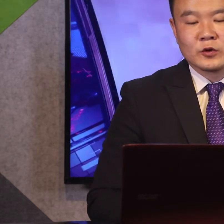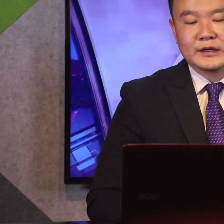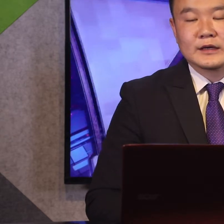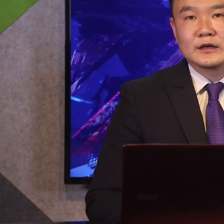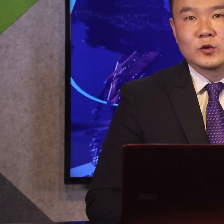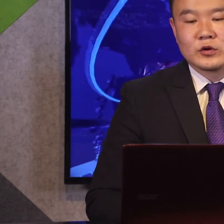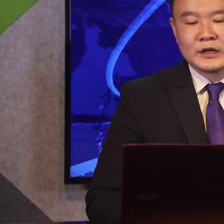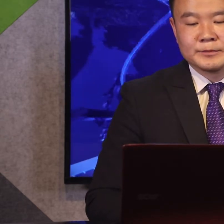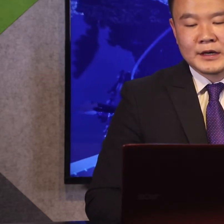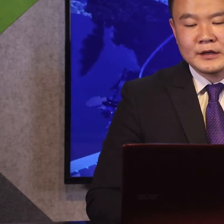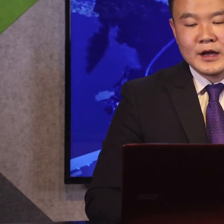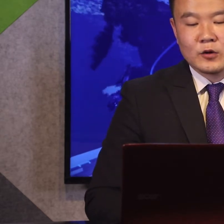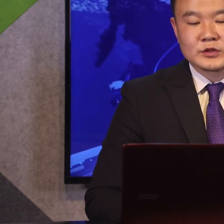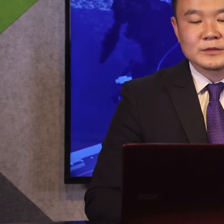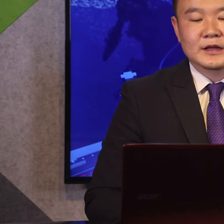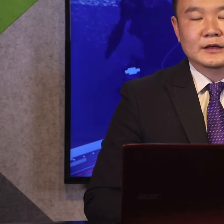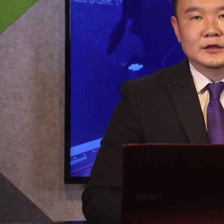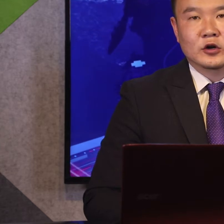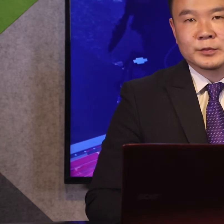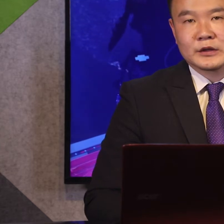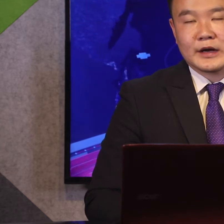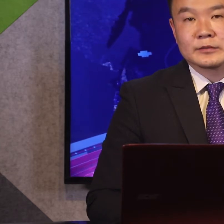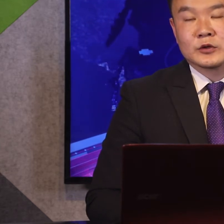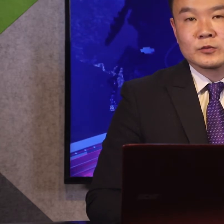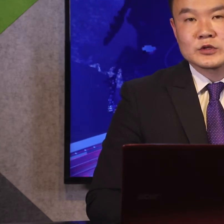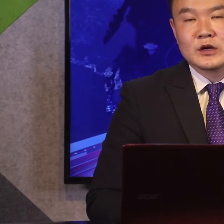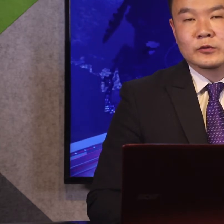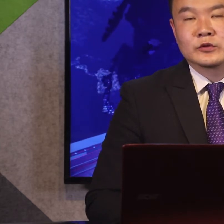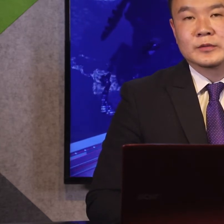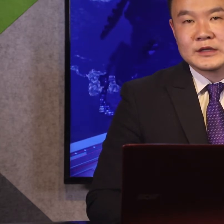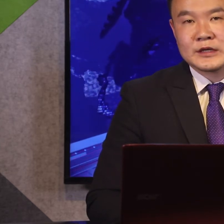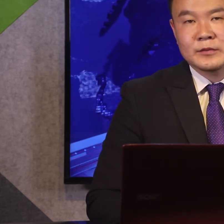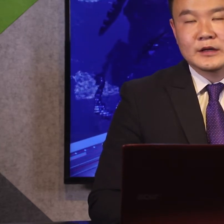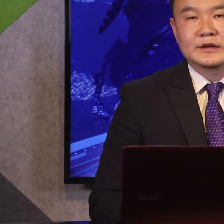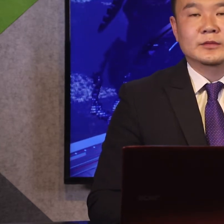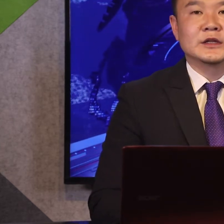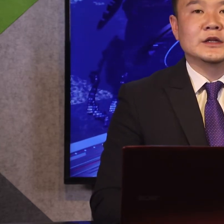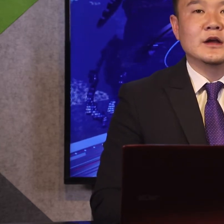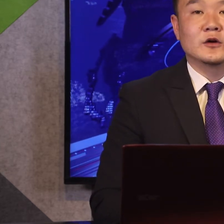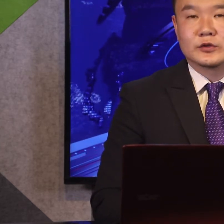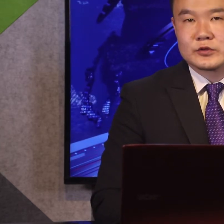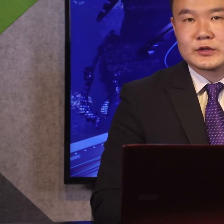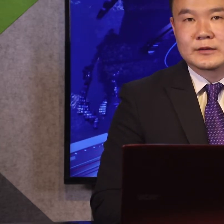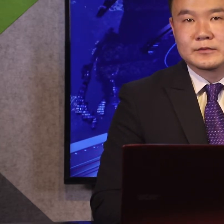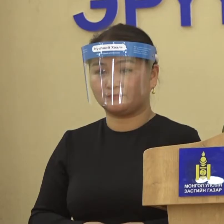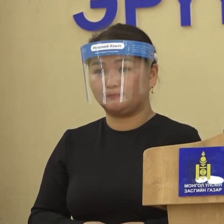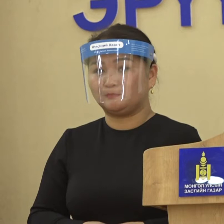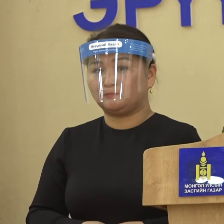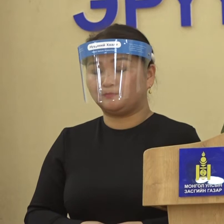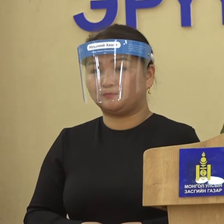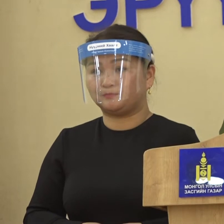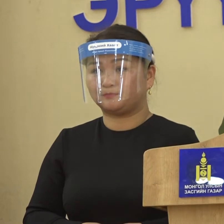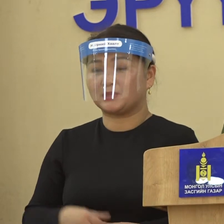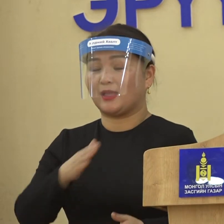хүмүүс өгөөд их их нь хөнгөн хэлбрээр өвчлөсөн байна гэдэг холбогдох албаны хүмүүс өнөөдөр мэдээлсэн юм. Энэ талаар мэдээллийг одоо өргөж байна.